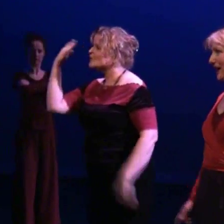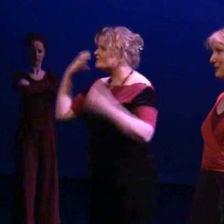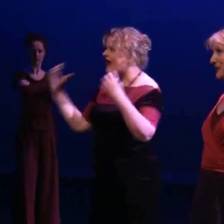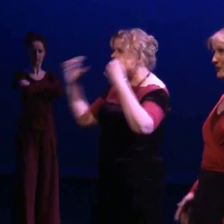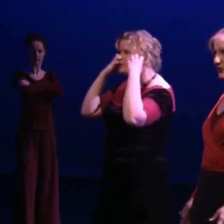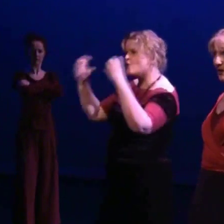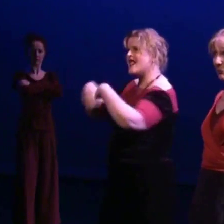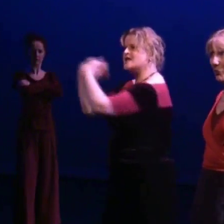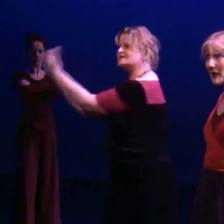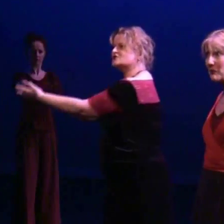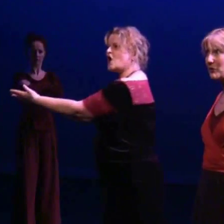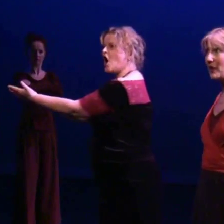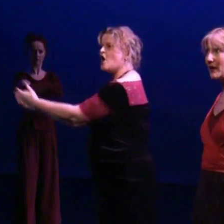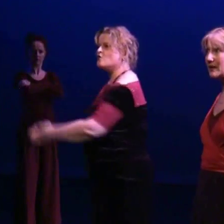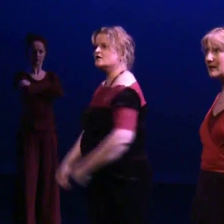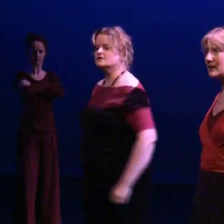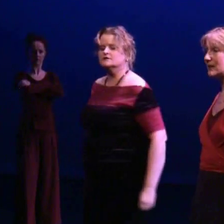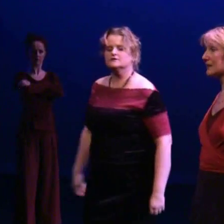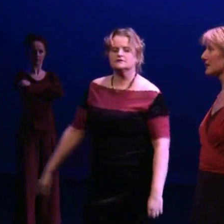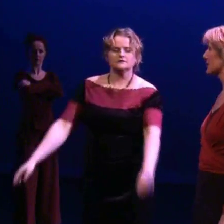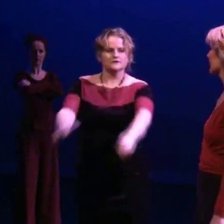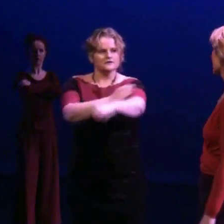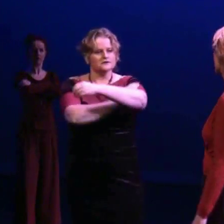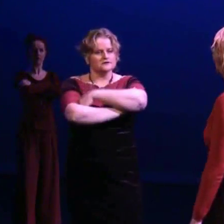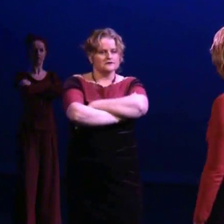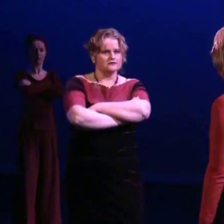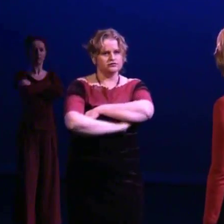u meer ervaring met dit soort probleemgevallen?